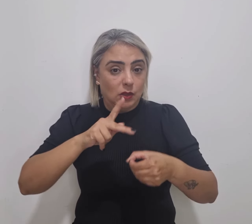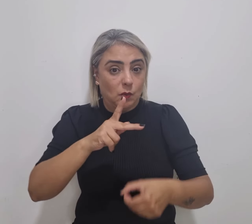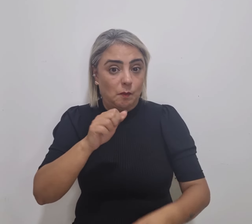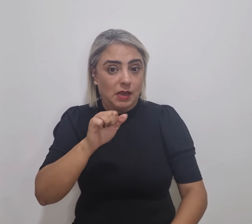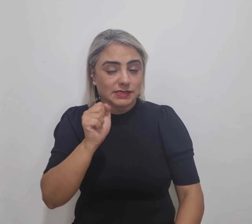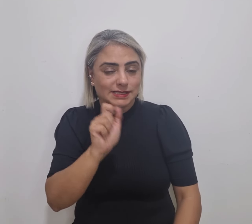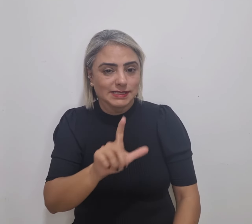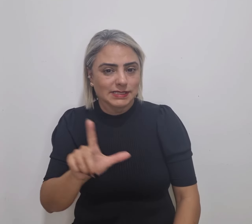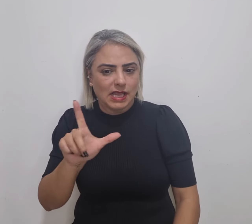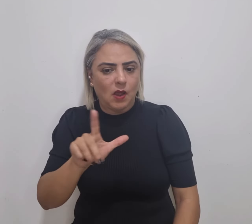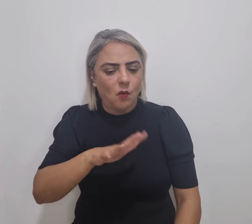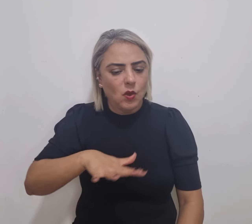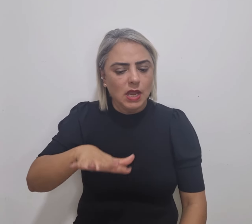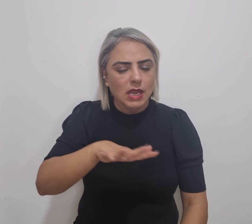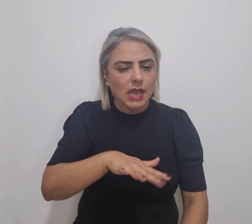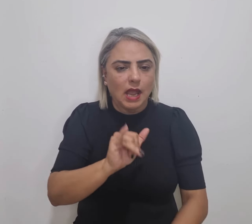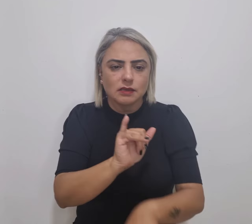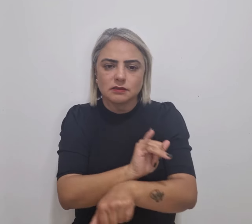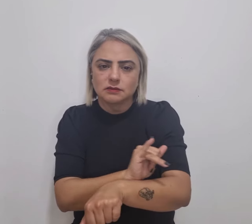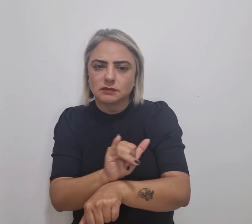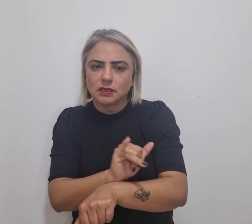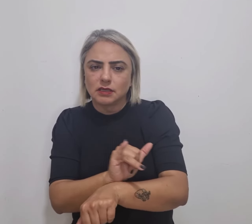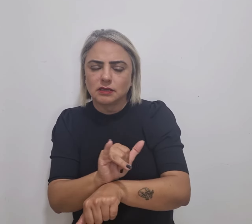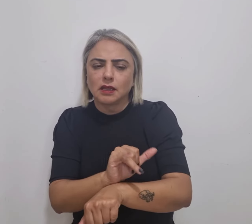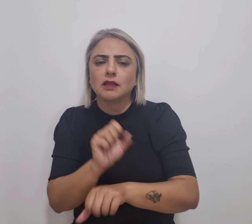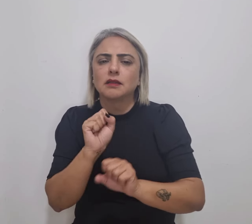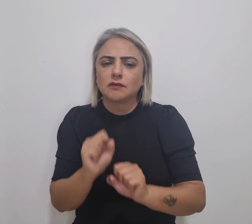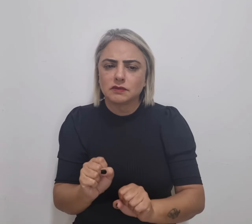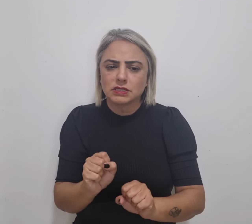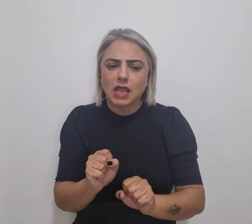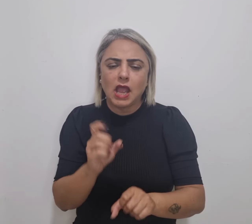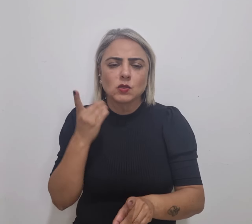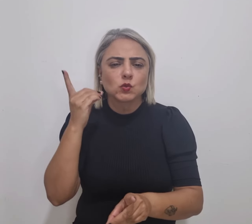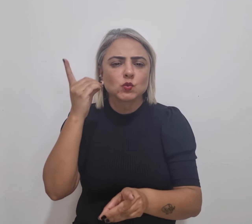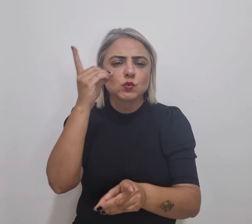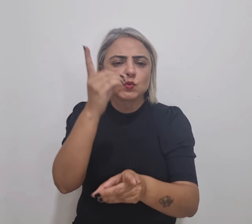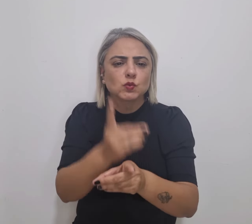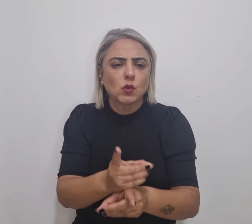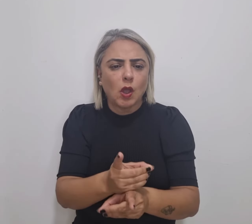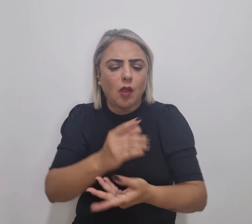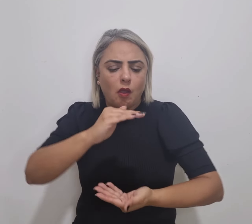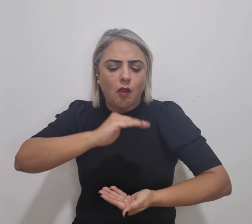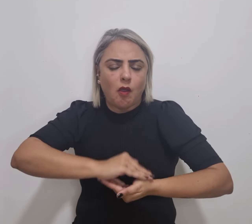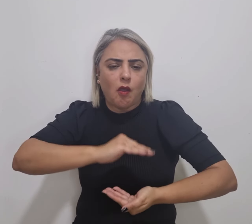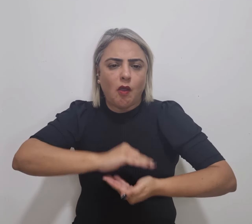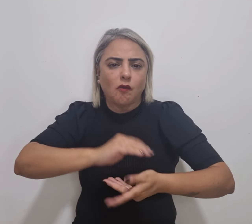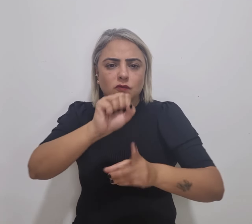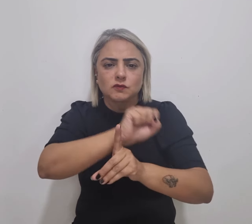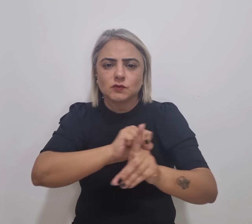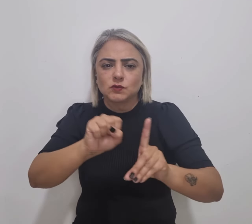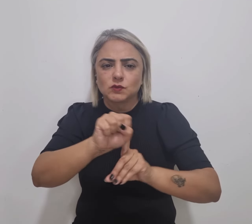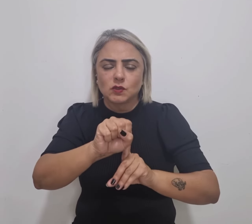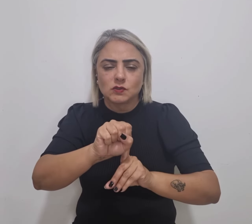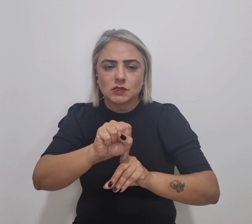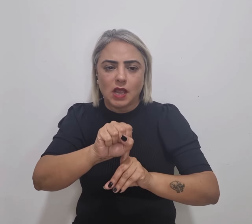e áreas estratégicas devem ser destinados ao Fundo Social, de natureza